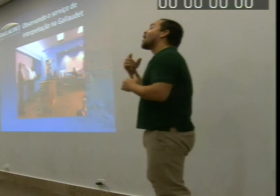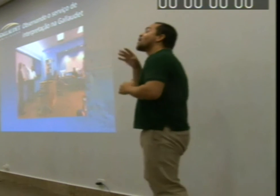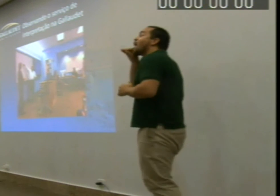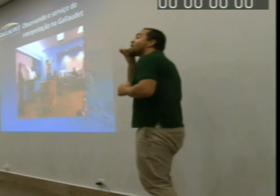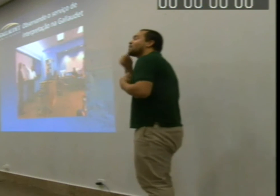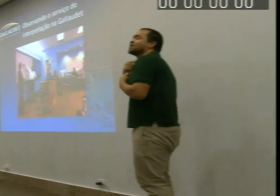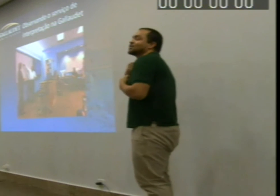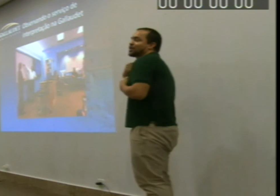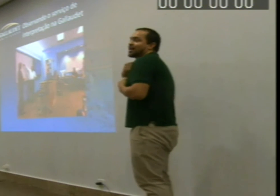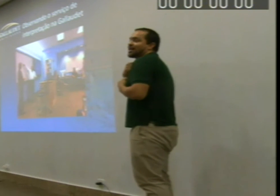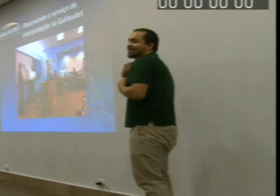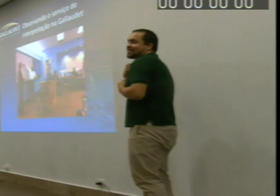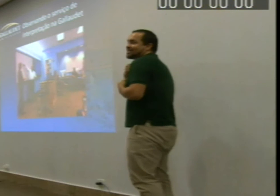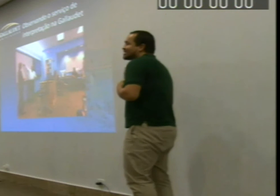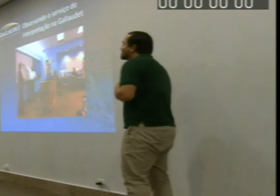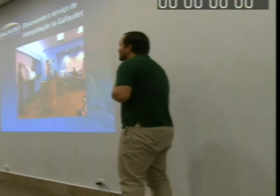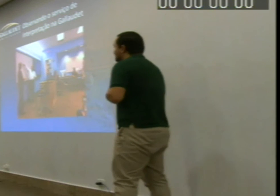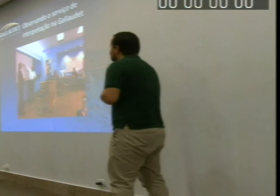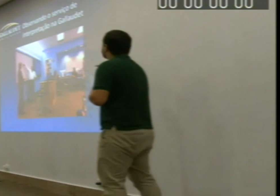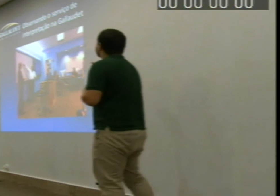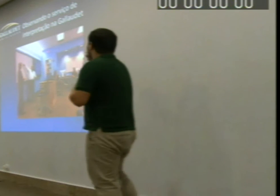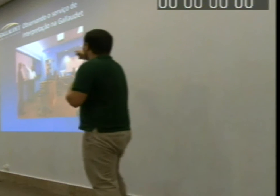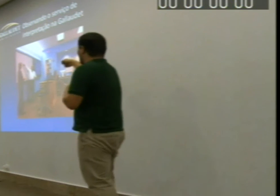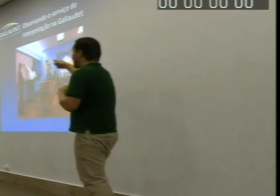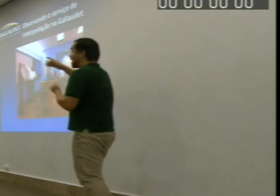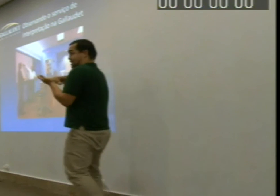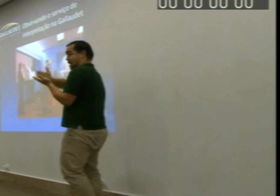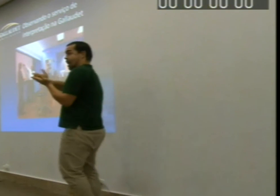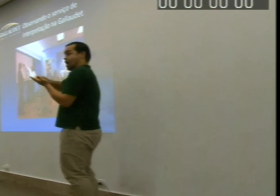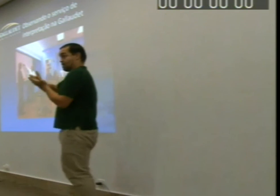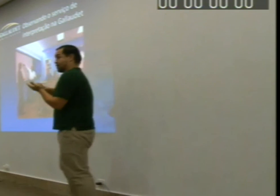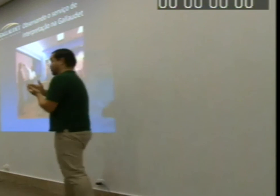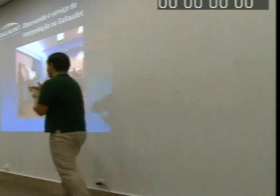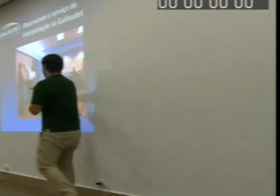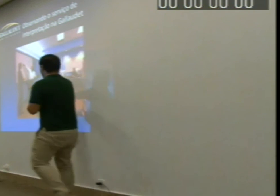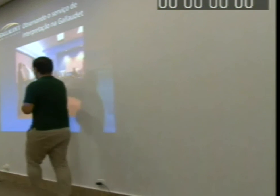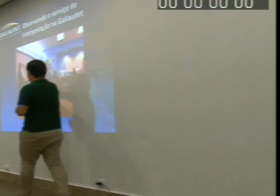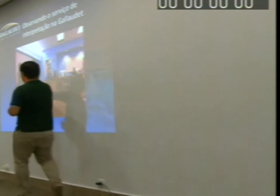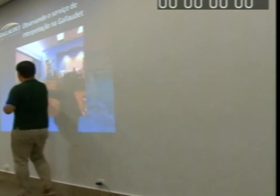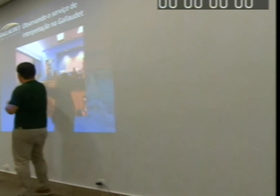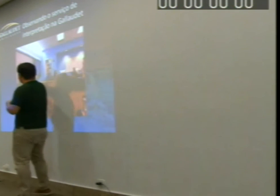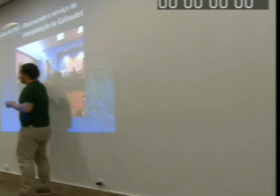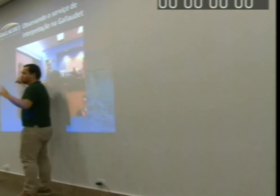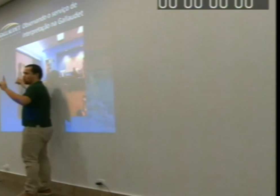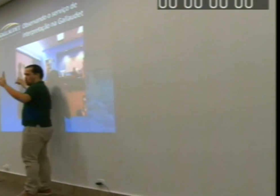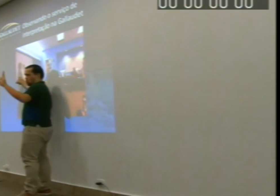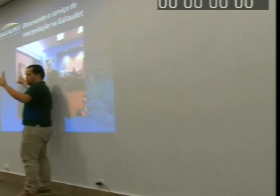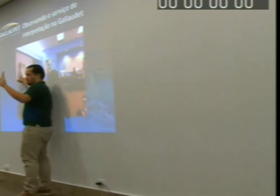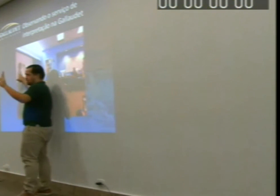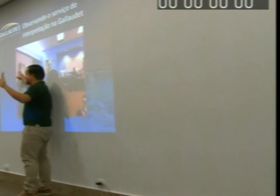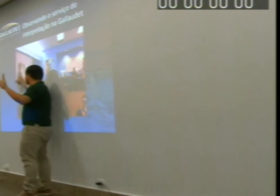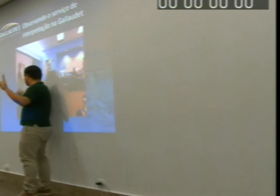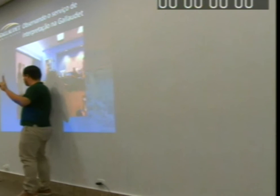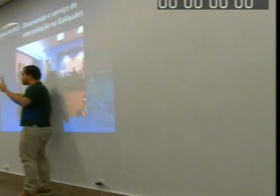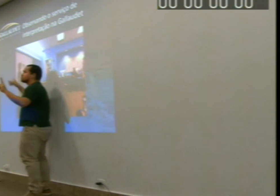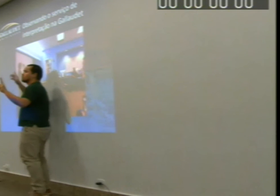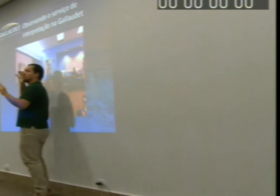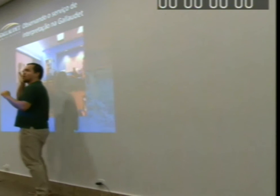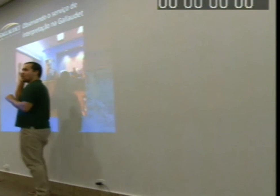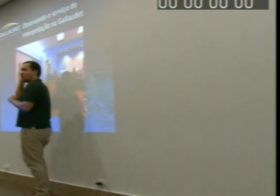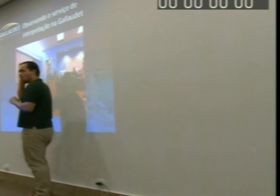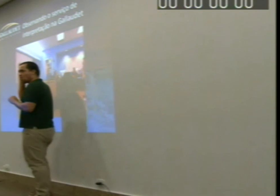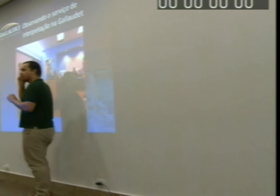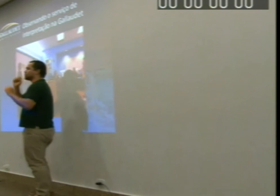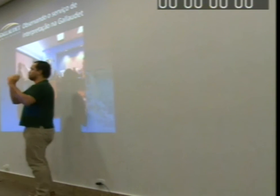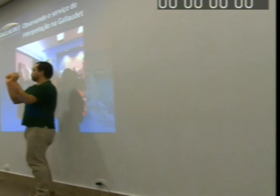sinal de sotaque sotaque bom tinha uma intérprete dois né dois